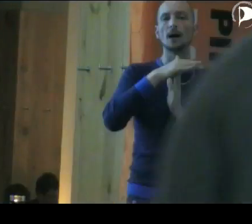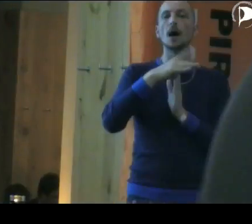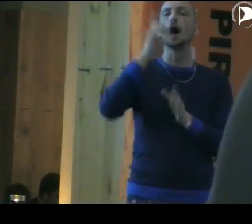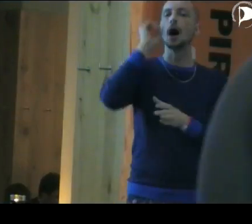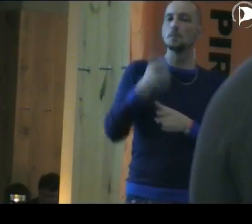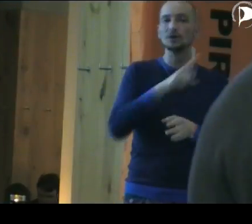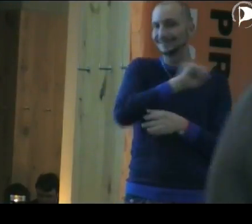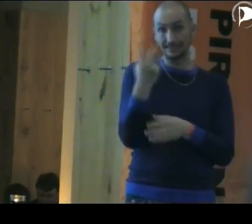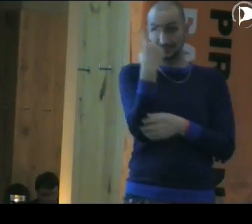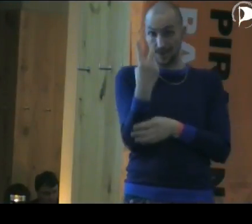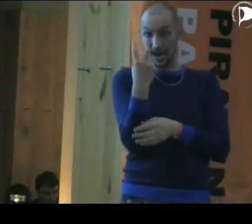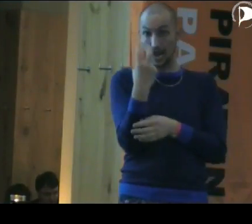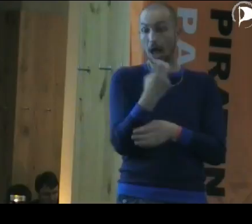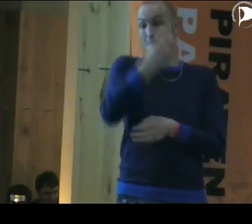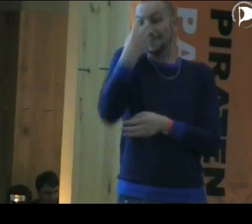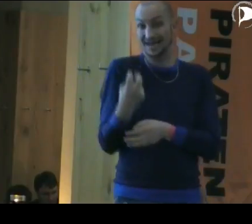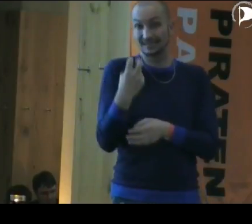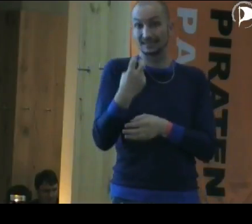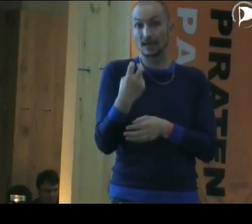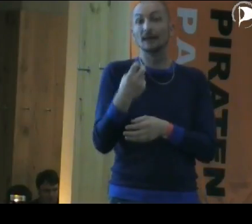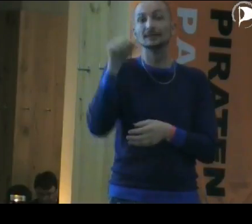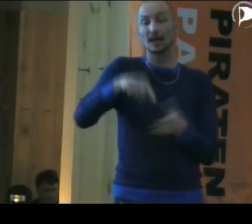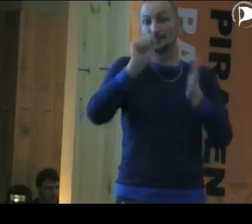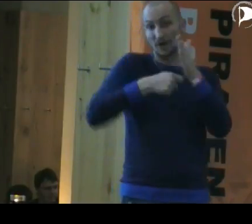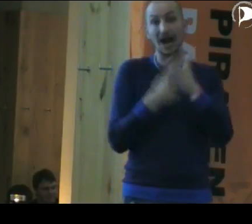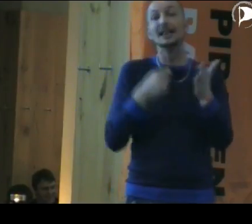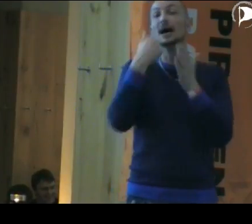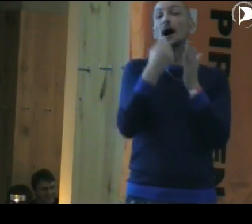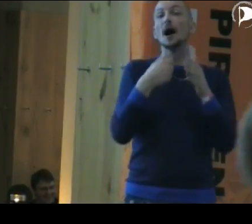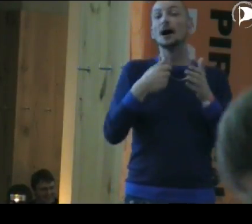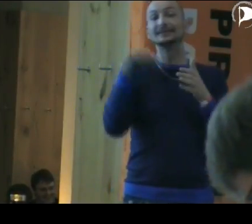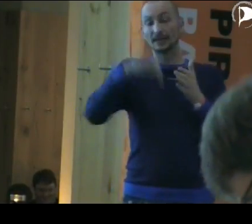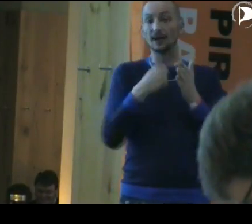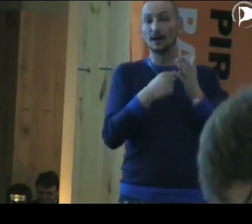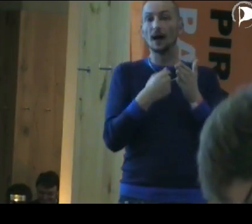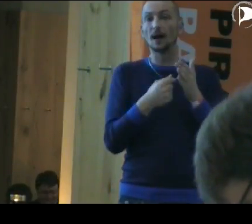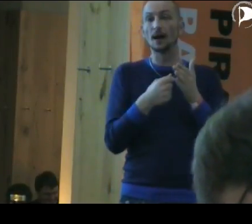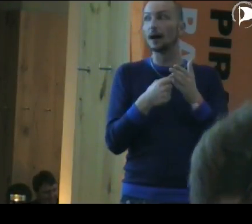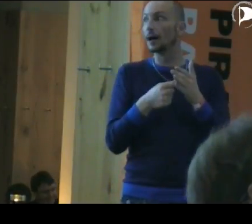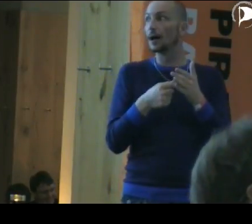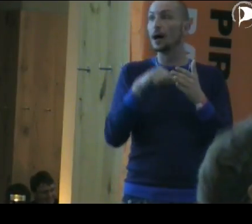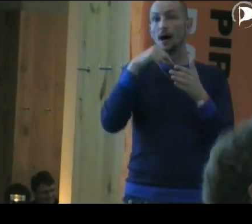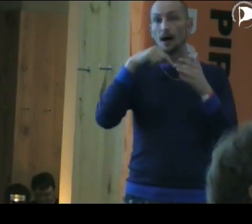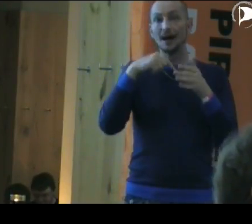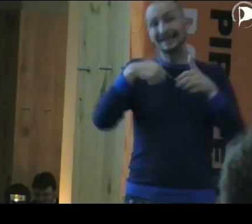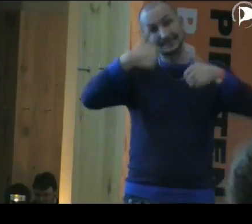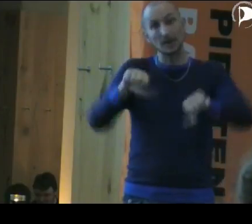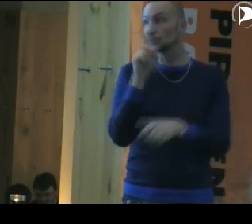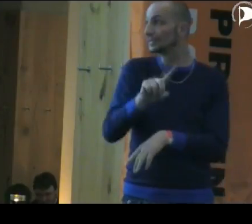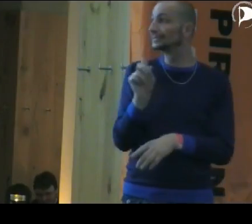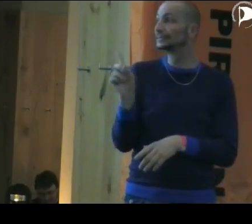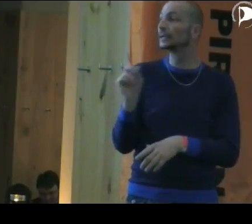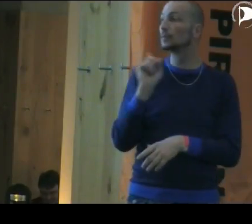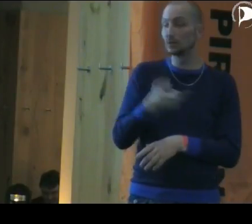gesetzlich porsche in der satzung ist das eine optionale taten gelungen das schiedsgericht und die kassenprüfer hatten gbagbo müssen